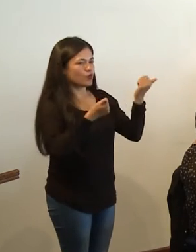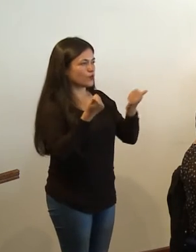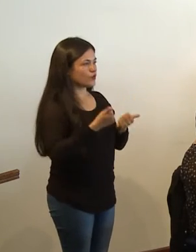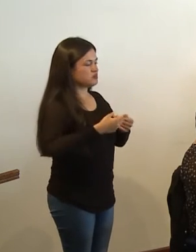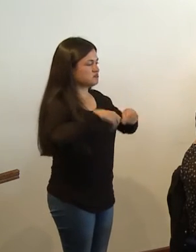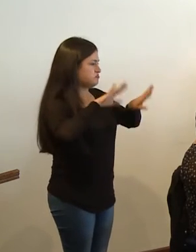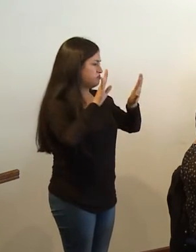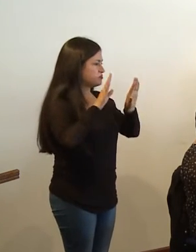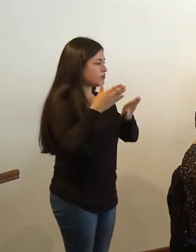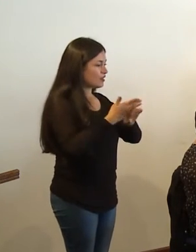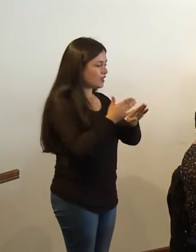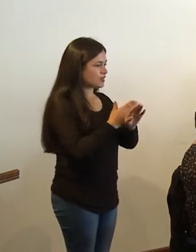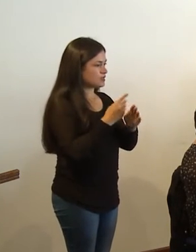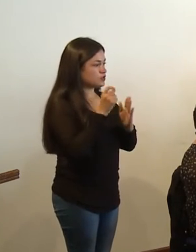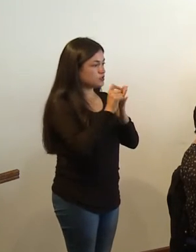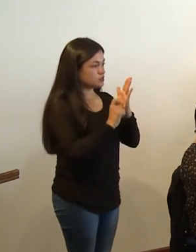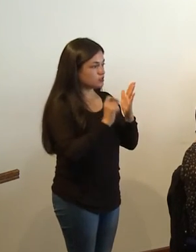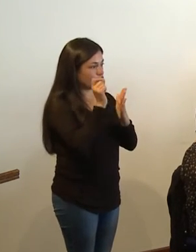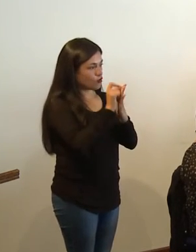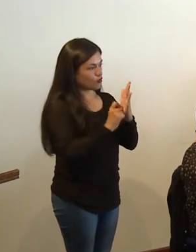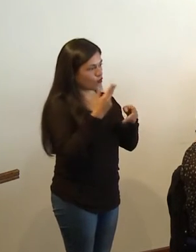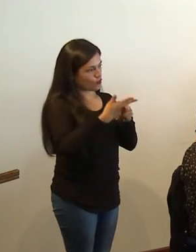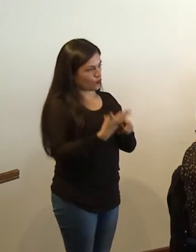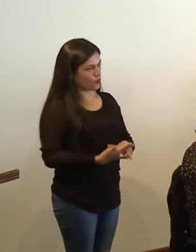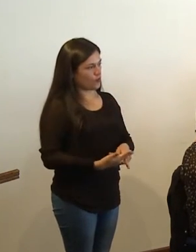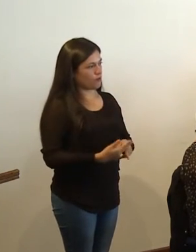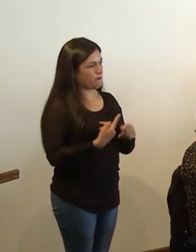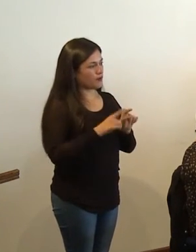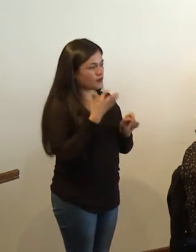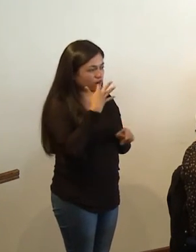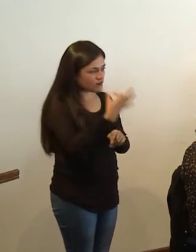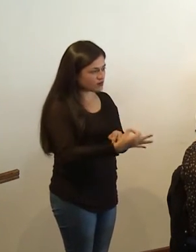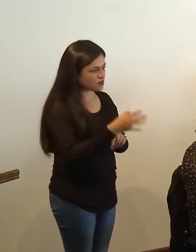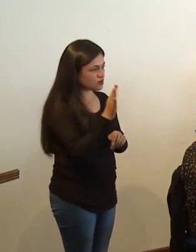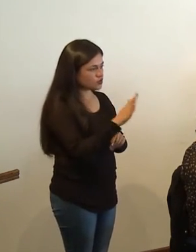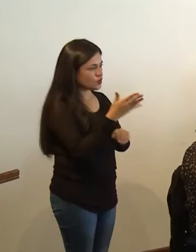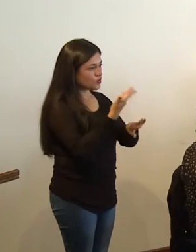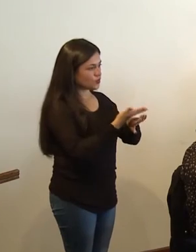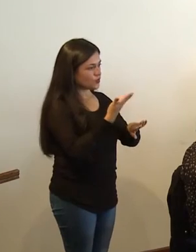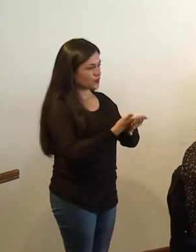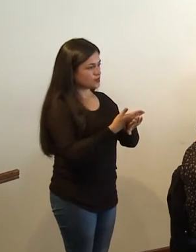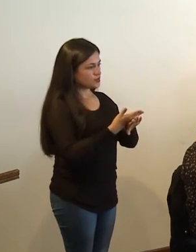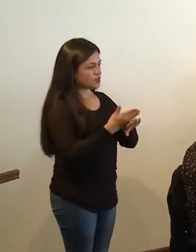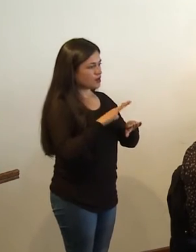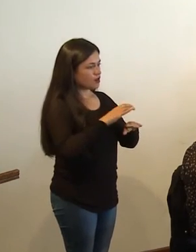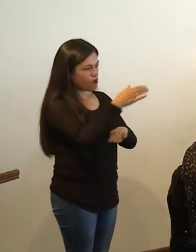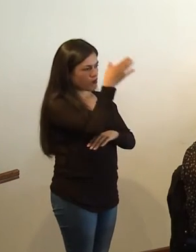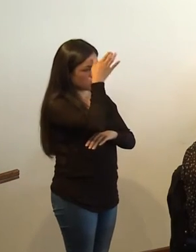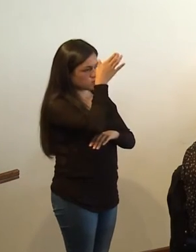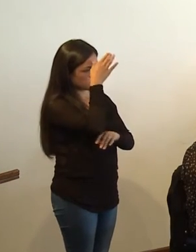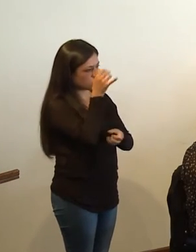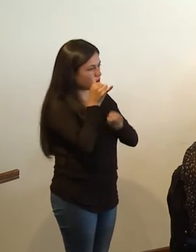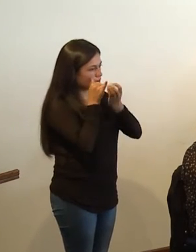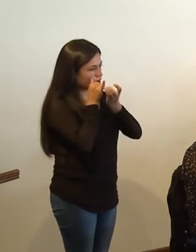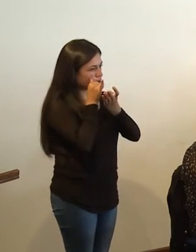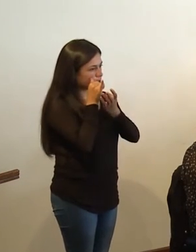pues con la propuesta formativa, pero no necesariamente una concepción pedagógica.